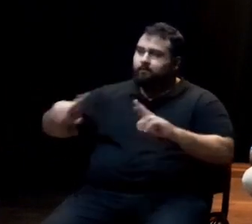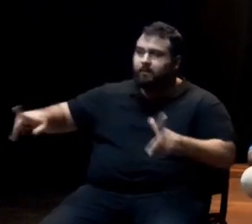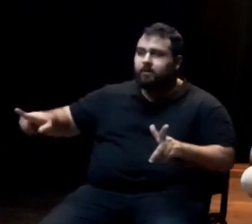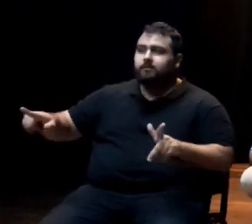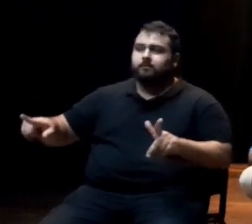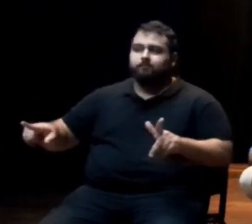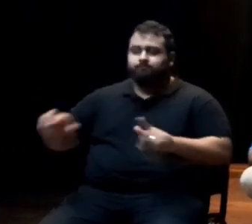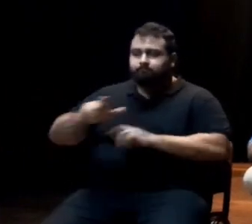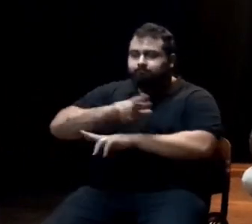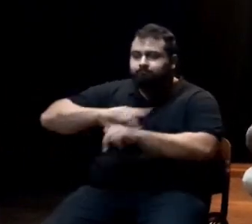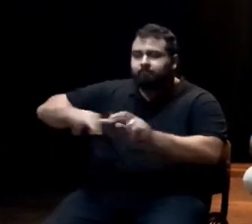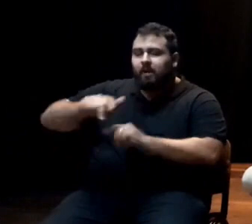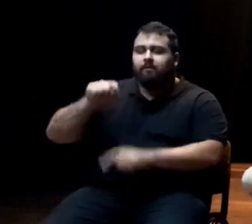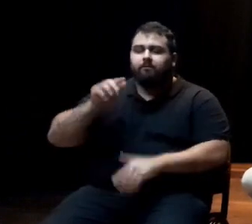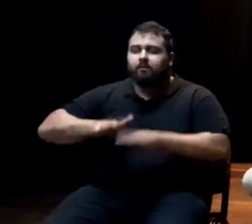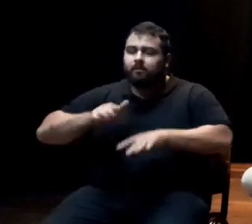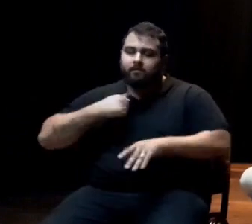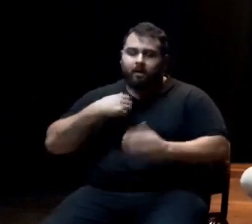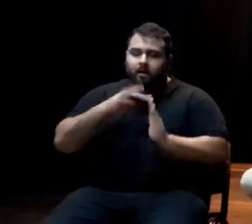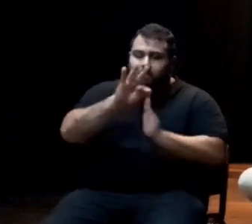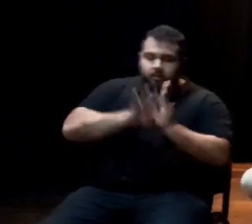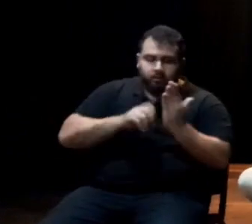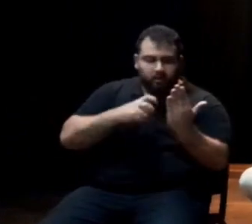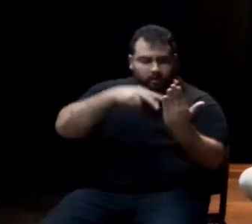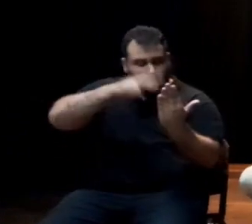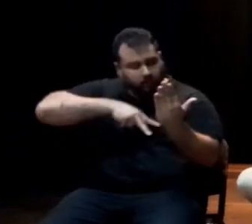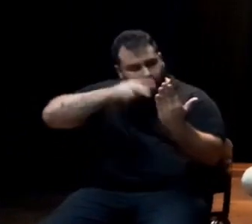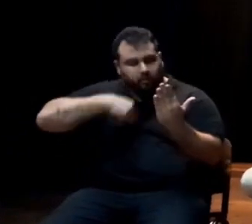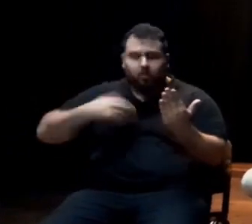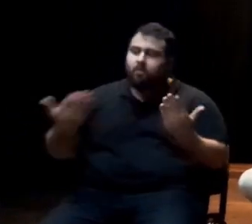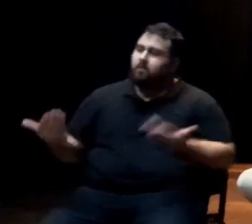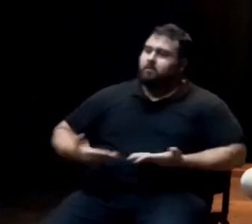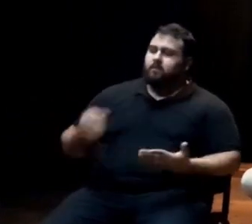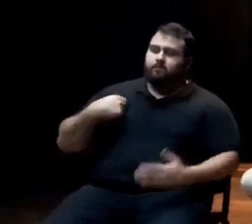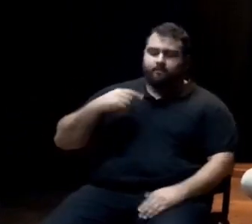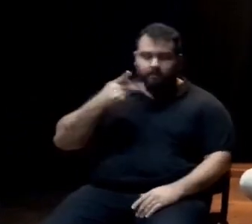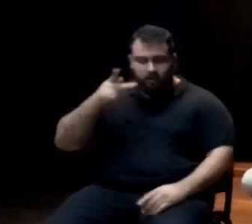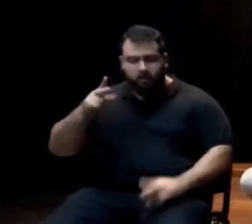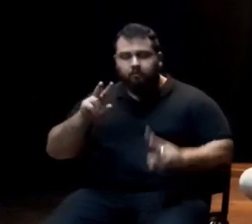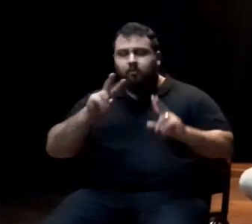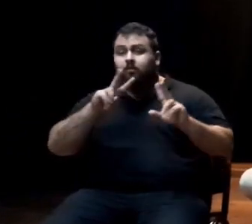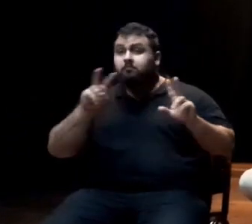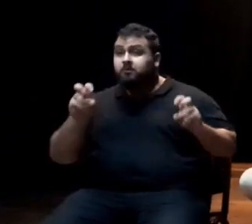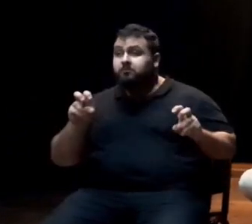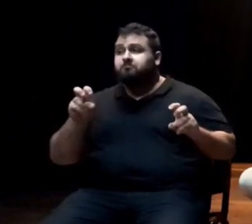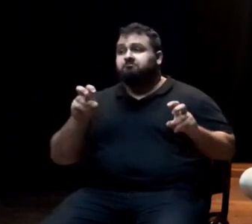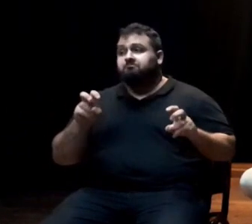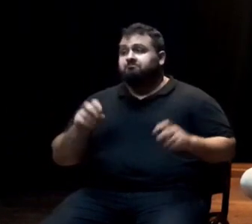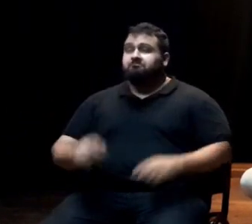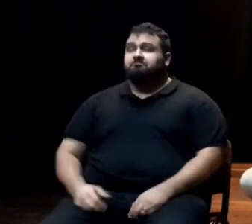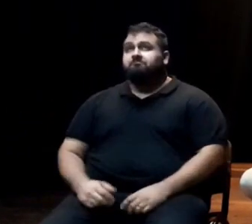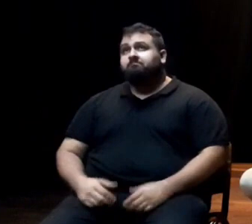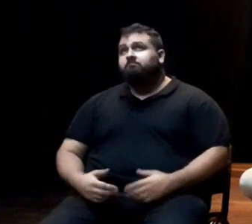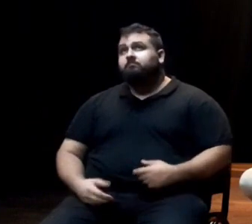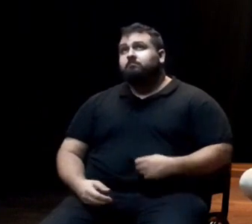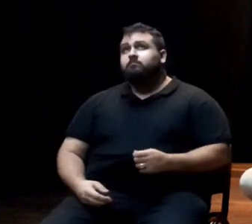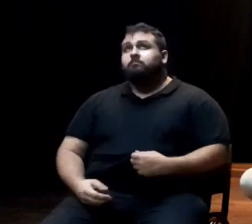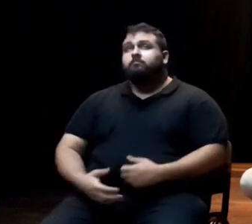só lendo, ele pega o texto frio e começa a ler. Hoje nós vamos falar sobre,